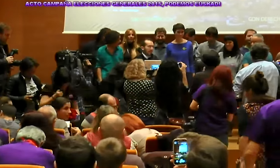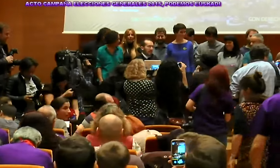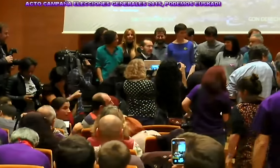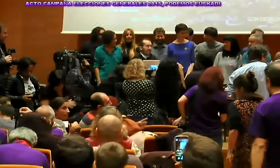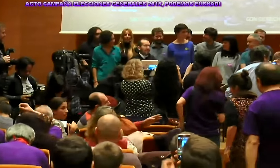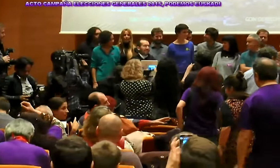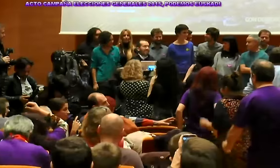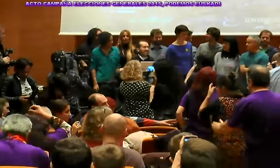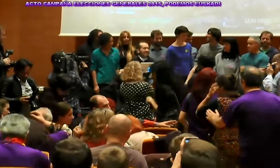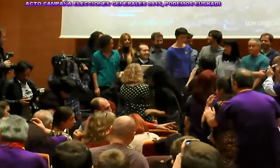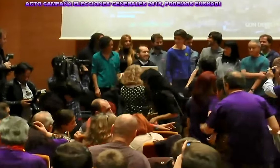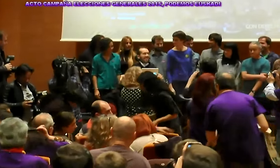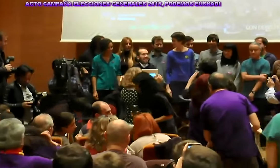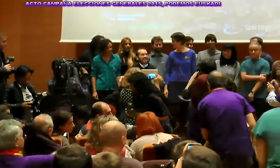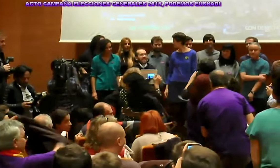venga.